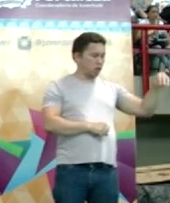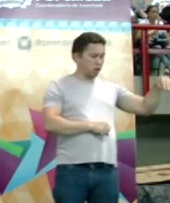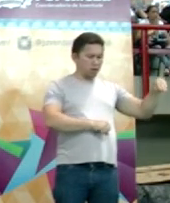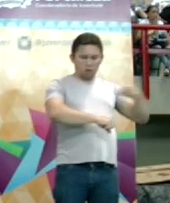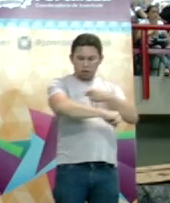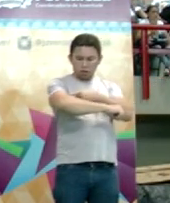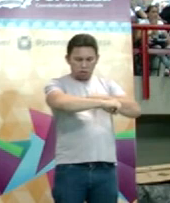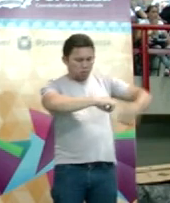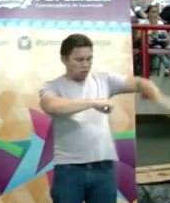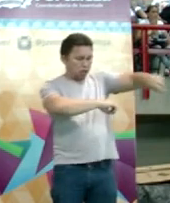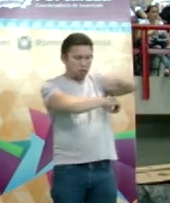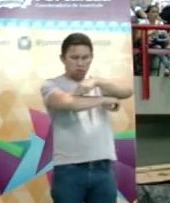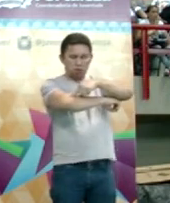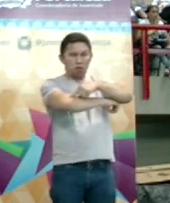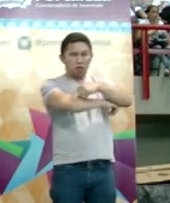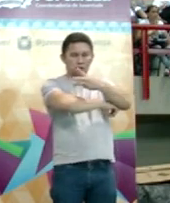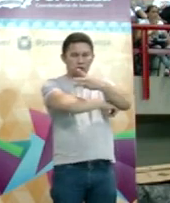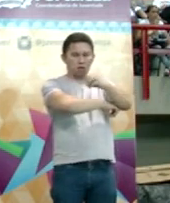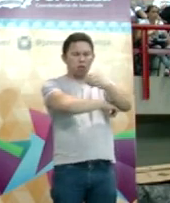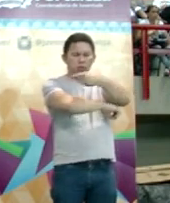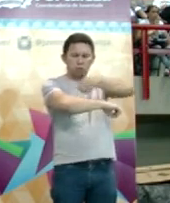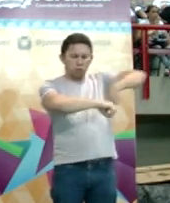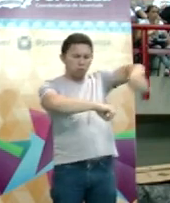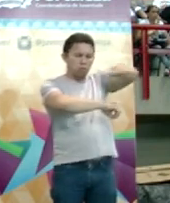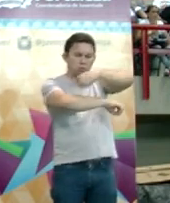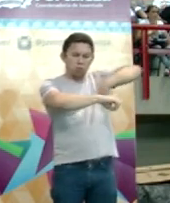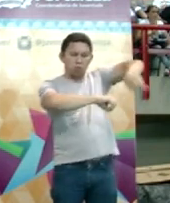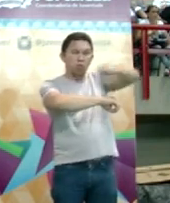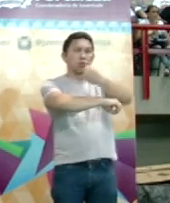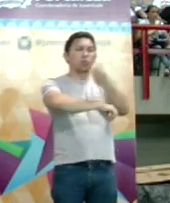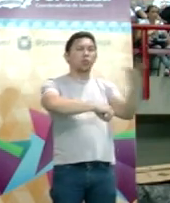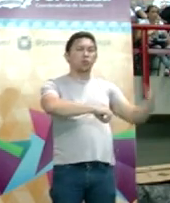Então uma volta são 300 metros. Ele deu quantas voltas?